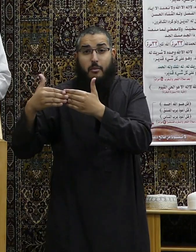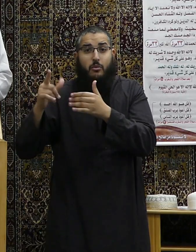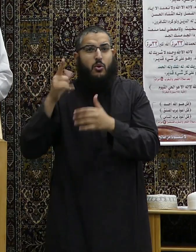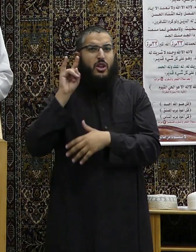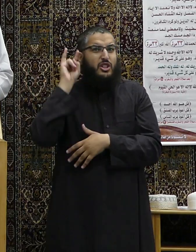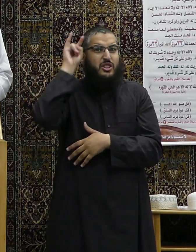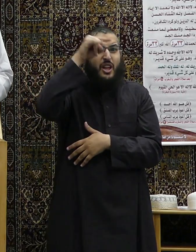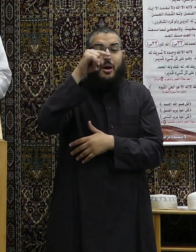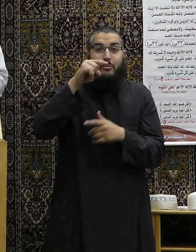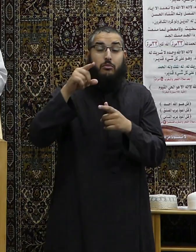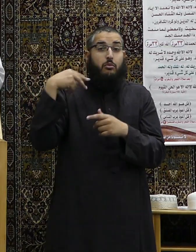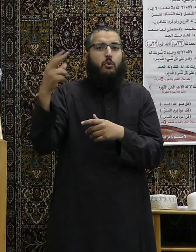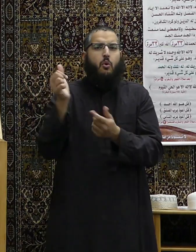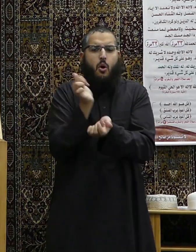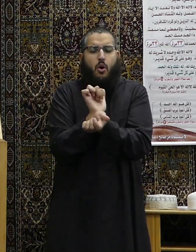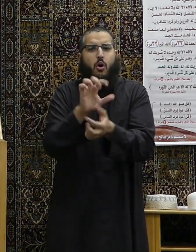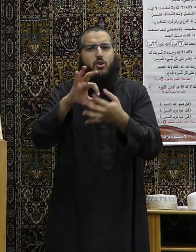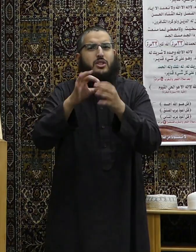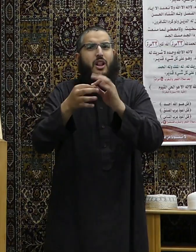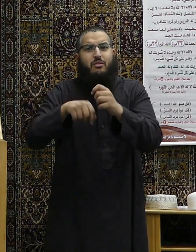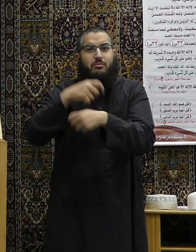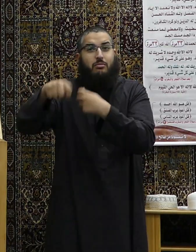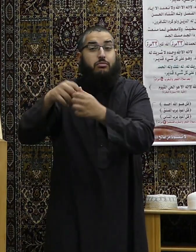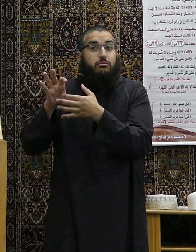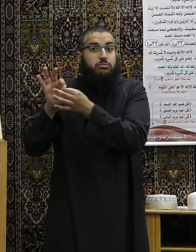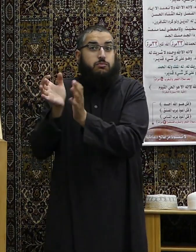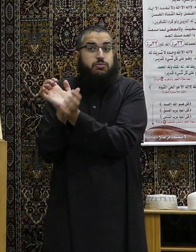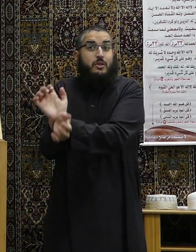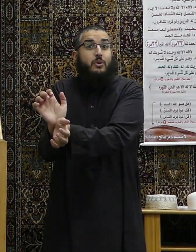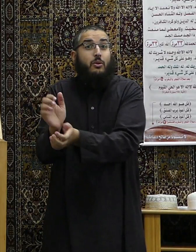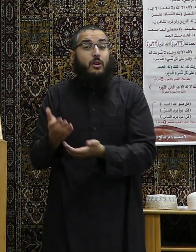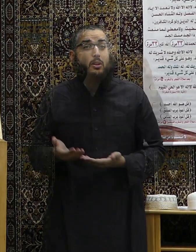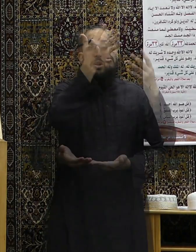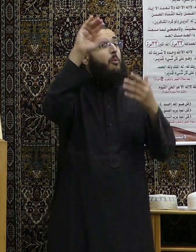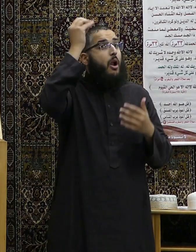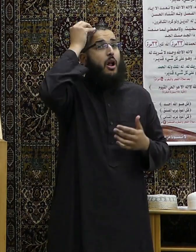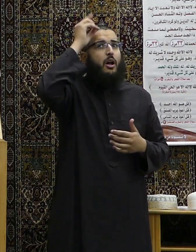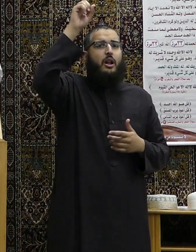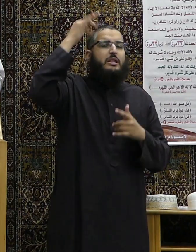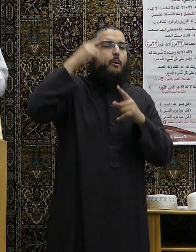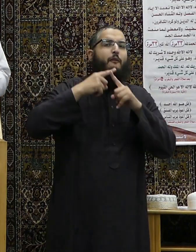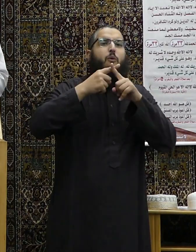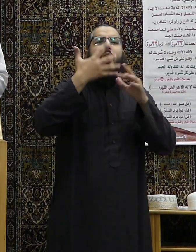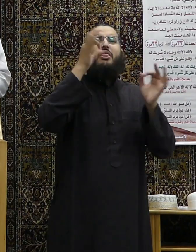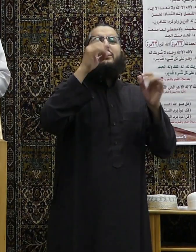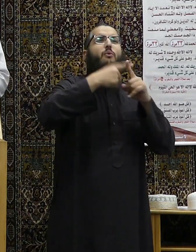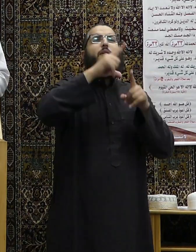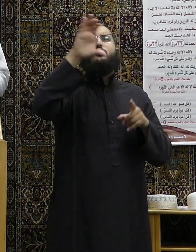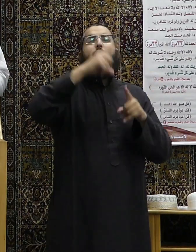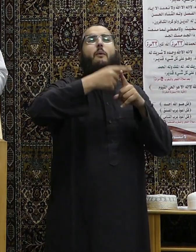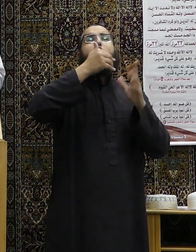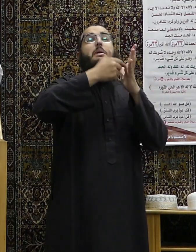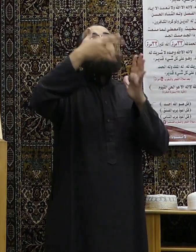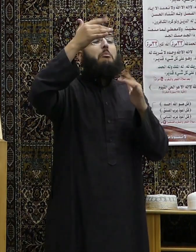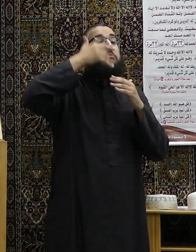les shayatines sont enchaînés. Alhamdulillah, Allah Ta'ala nous a comblés de bienfaits. On peut se racheter auprès d'Allah. On peut